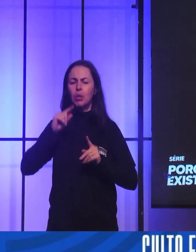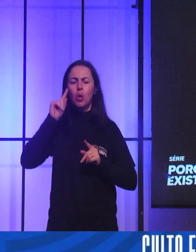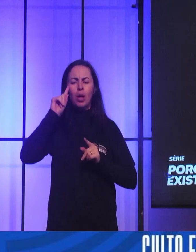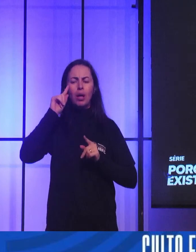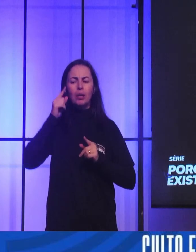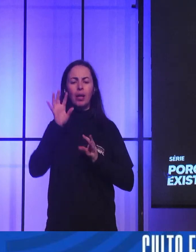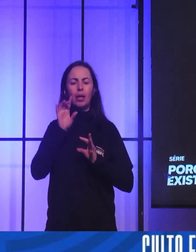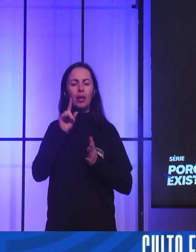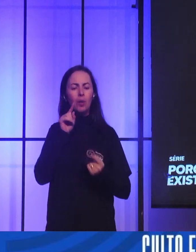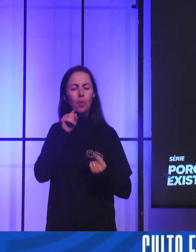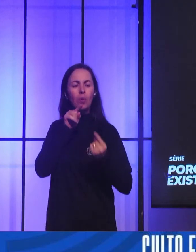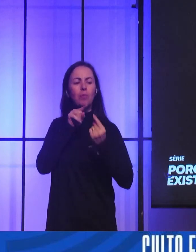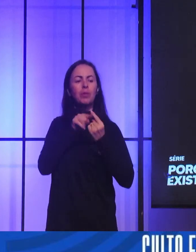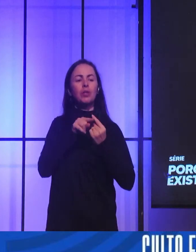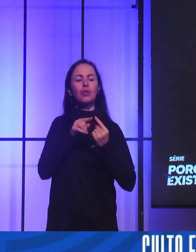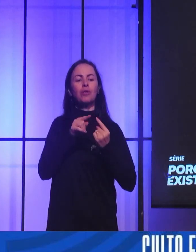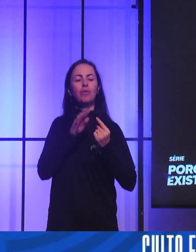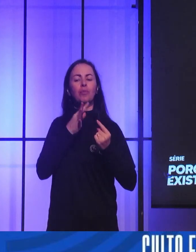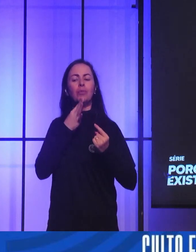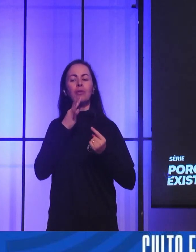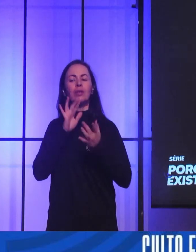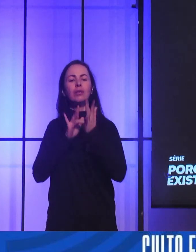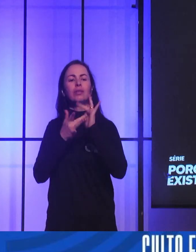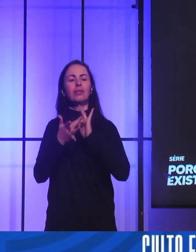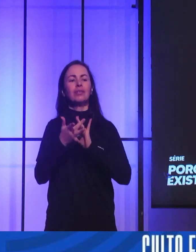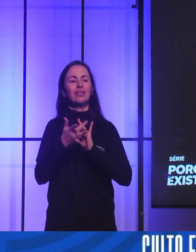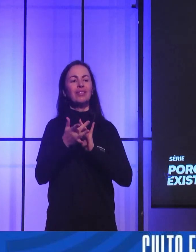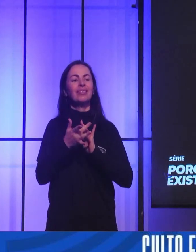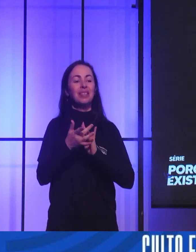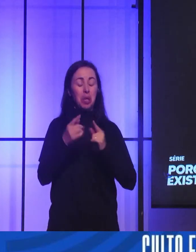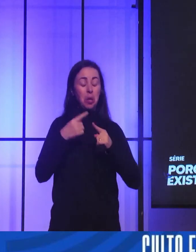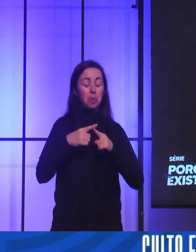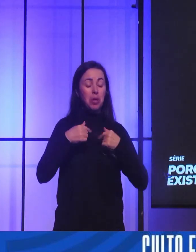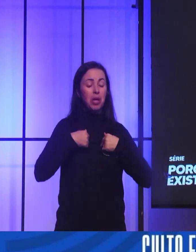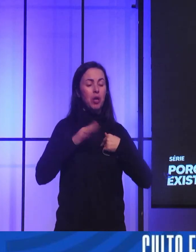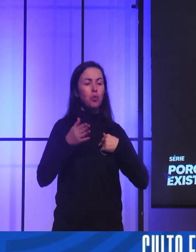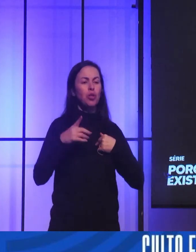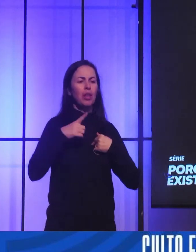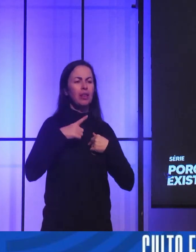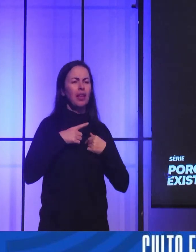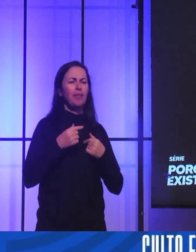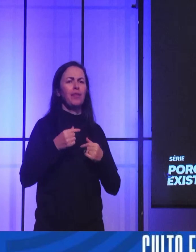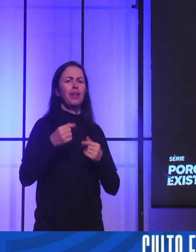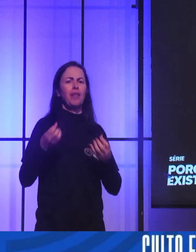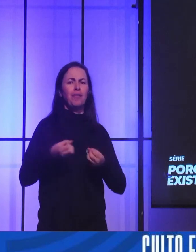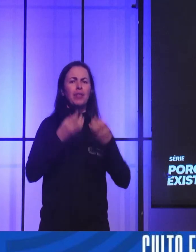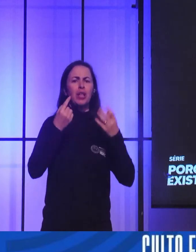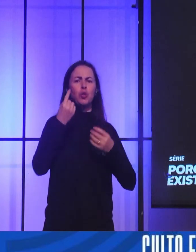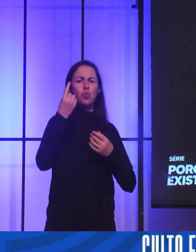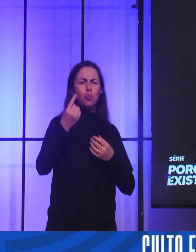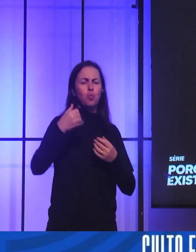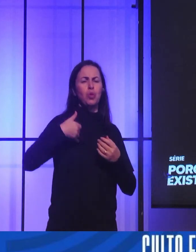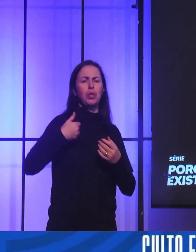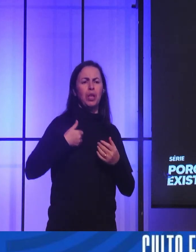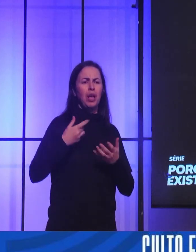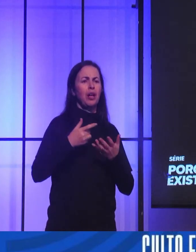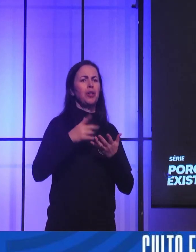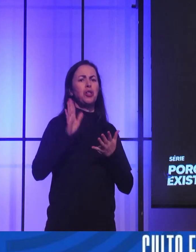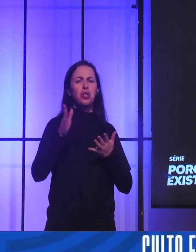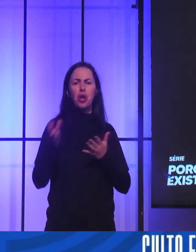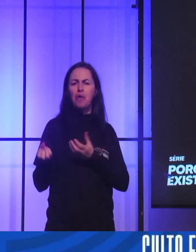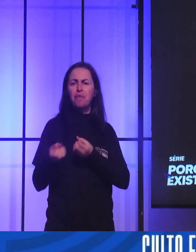intencionalmente pessoas para conhecerem Jesus. Eu já fui em aniversário de um aninho, já fui em aniversário de pessoas, já fui em